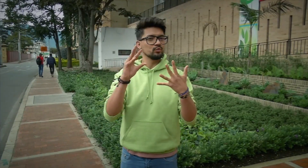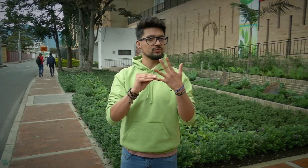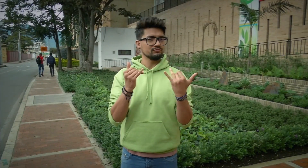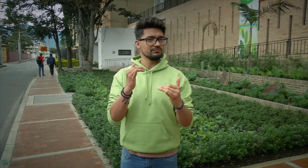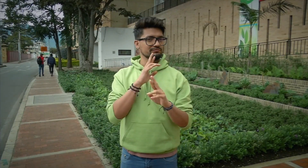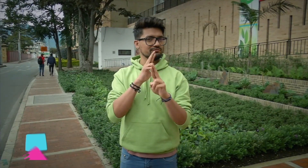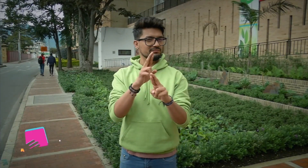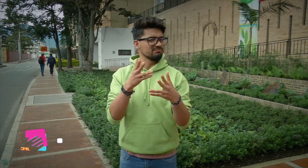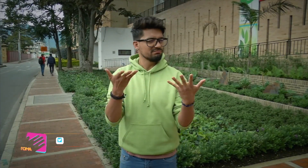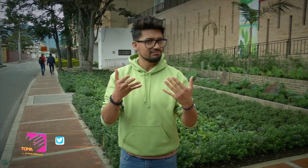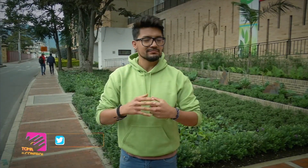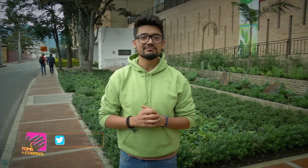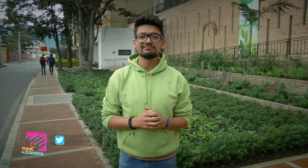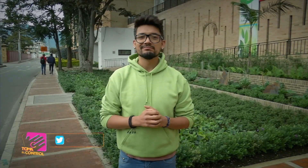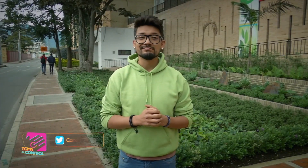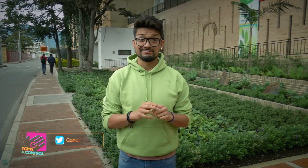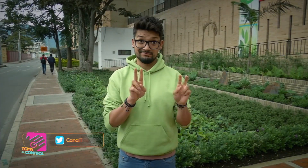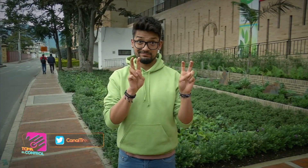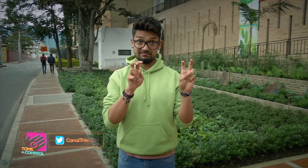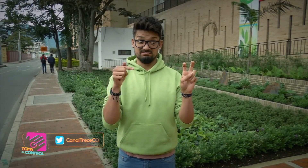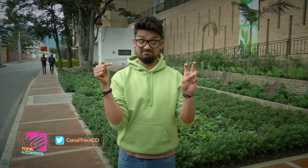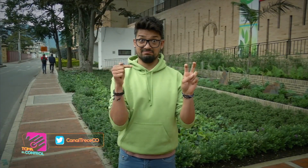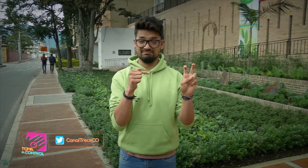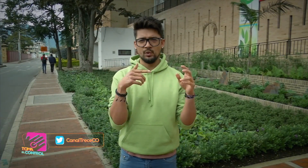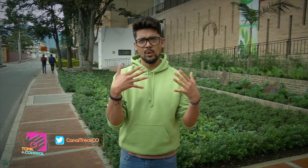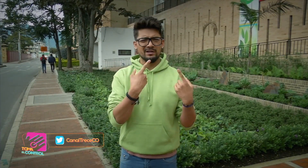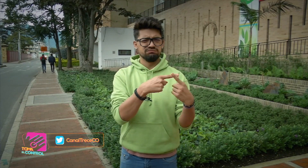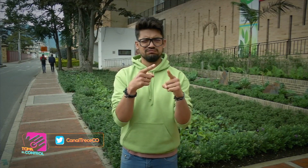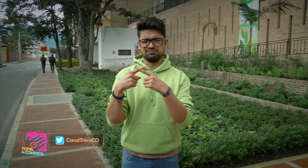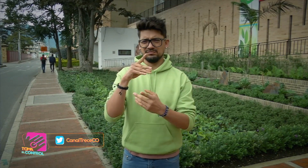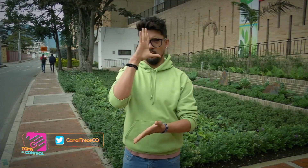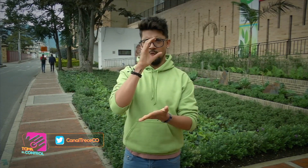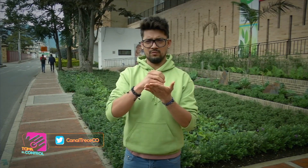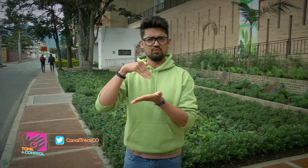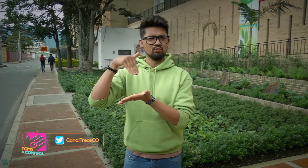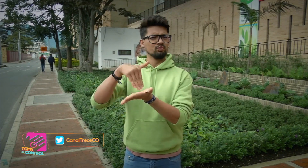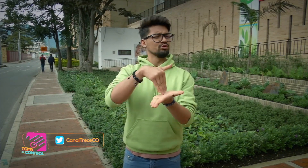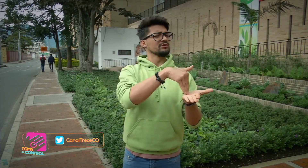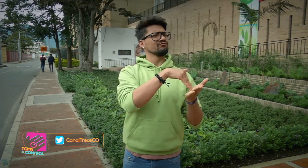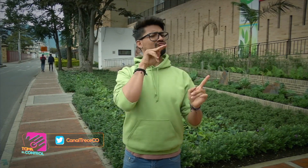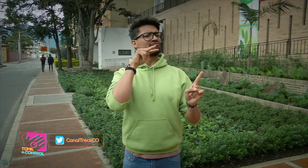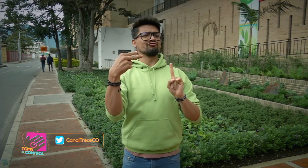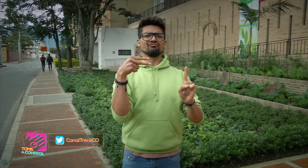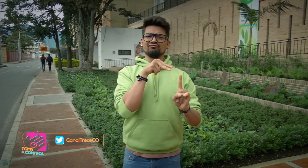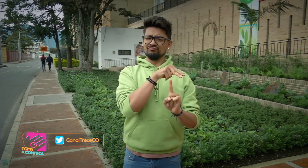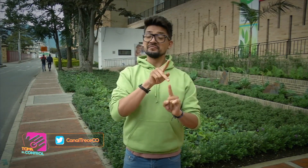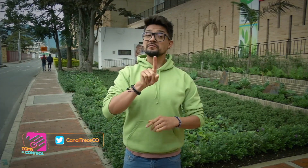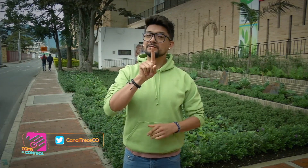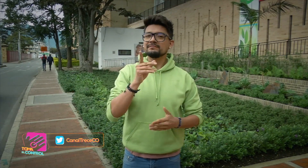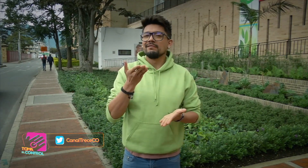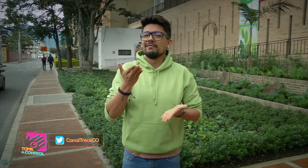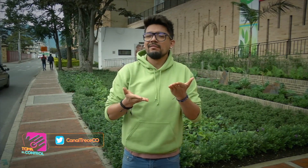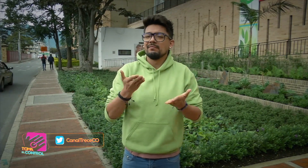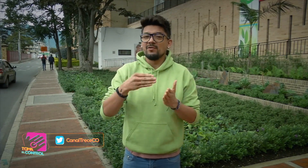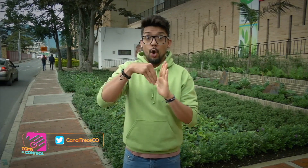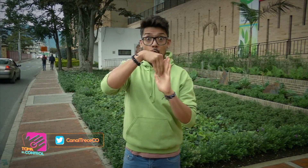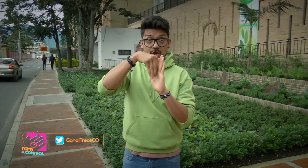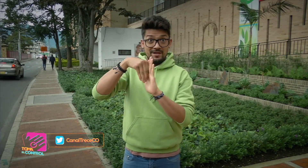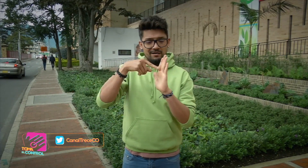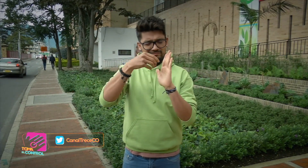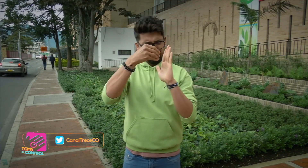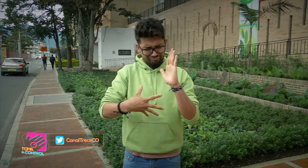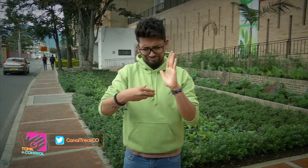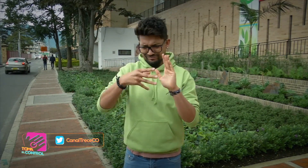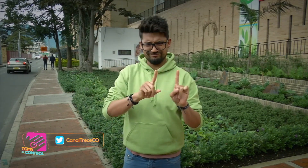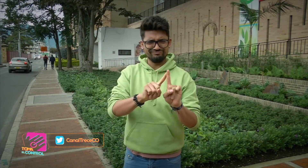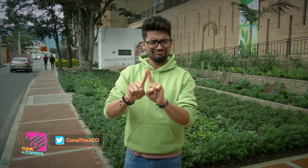A modo de conclusión y para responder a nuestra audiencia, este es un asunto que tiene muchas posturas y depende mucho